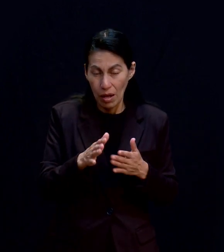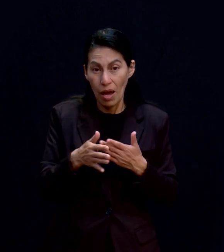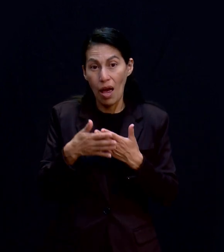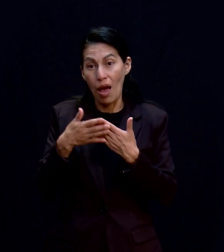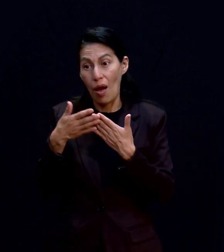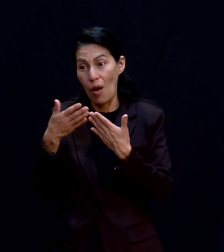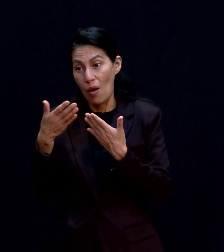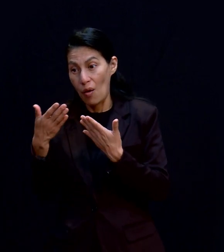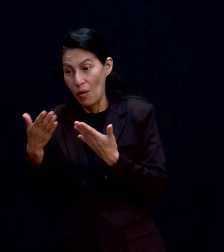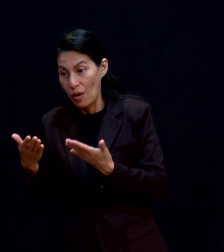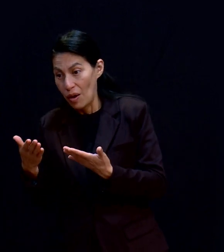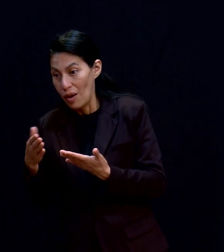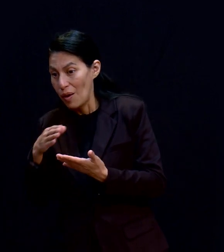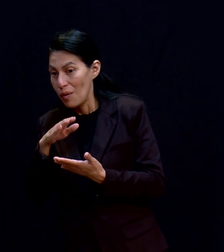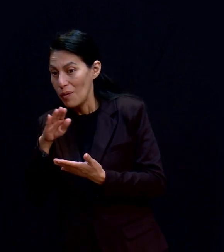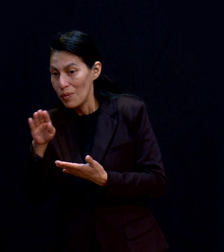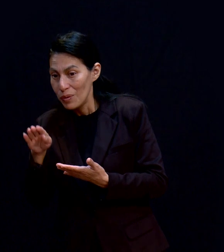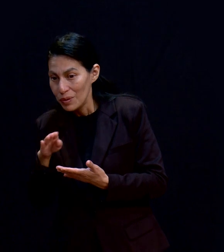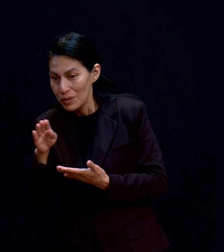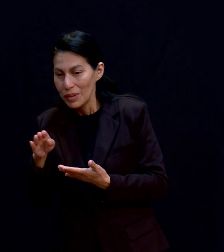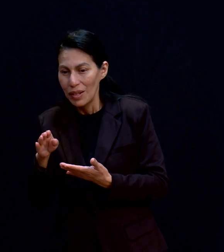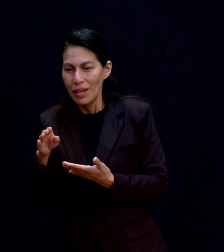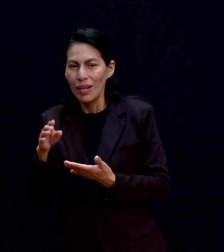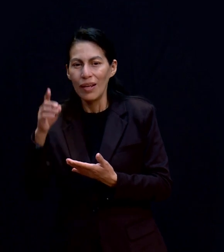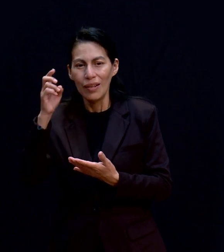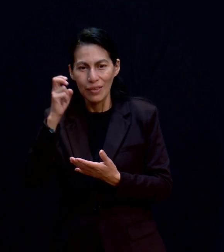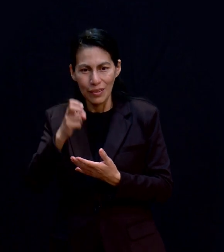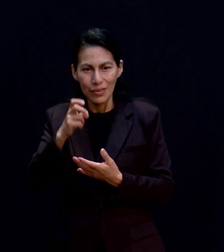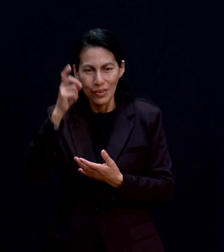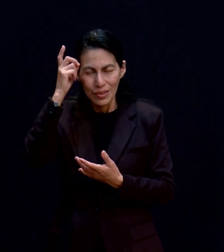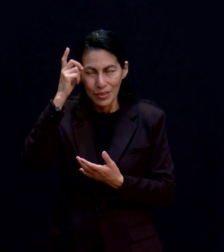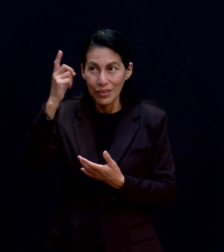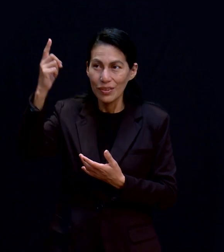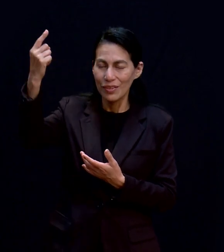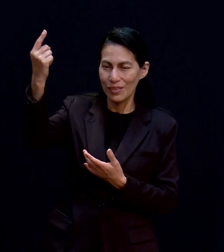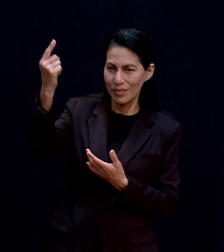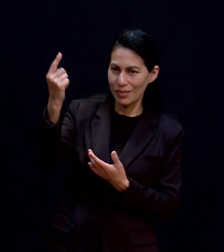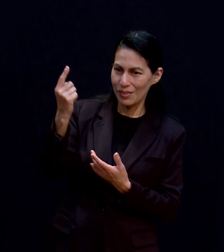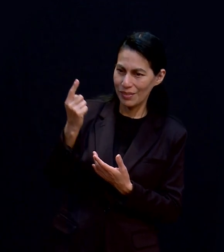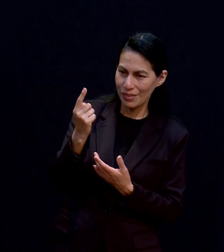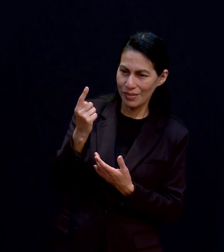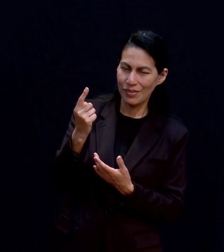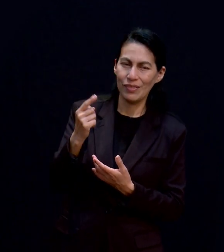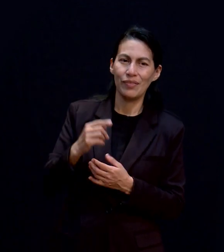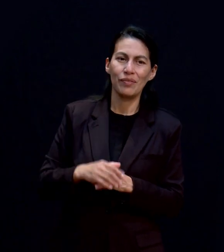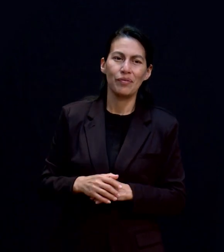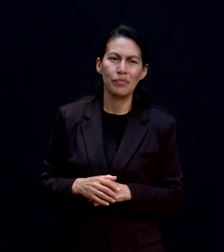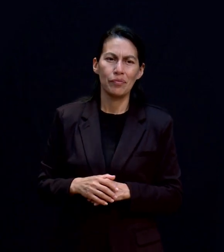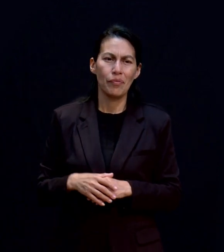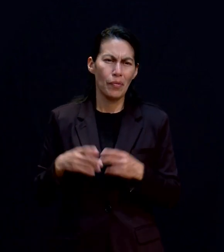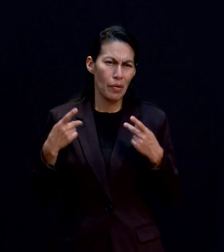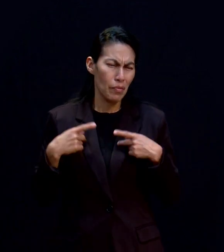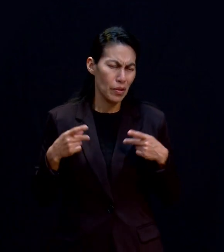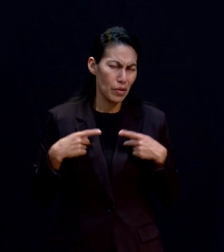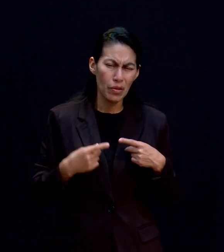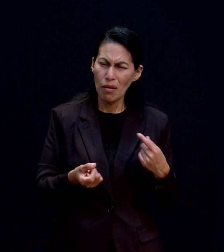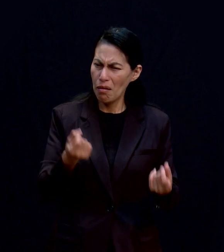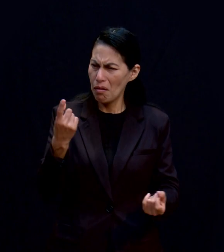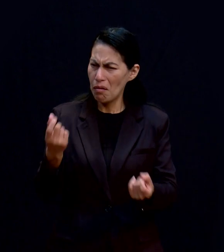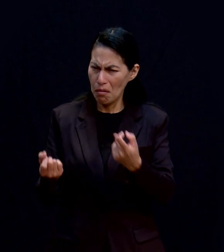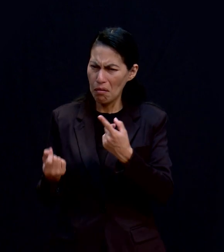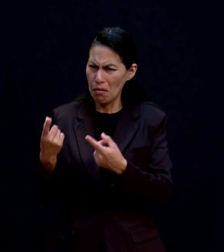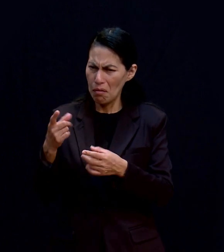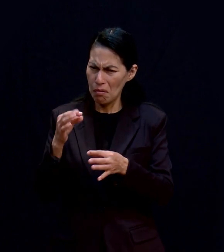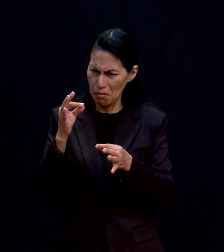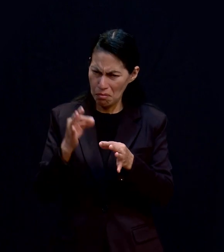ahora hay que buscar y es allí donde también dios se presenta y como muchos ya sabrán hay gente dispuesta